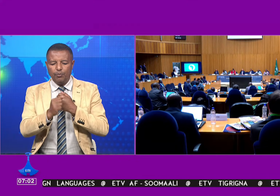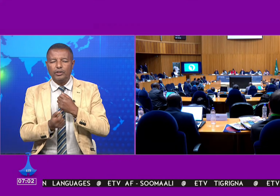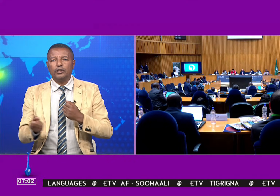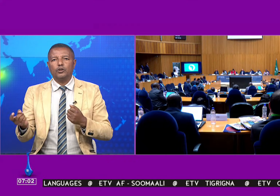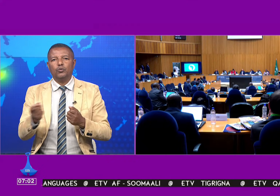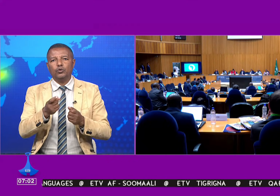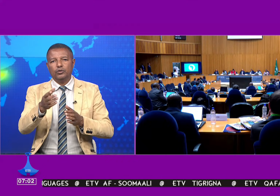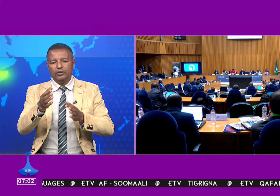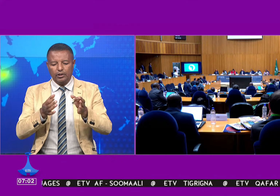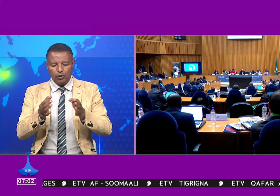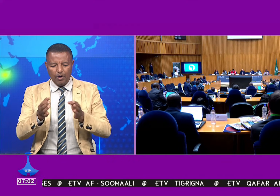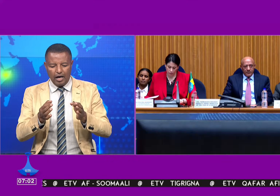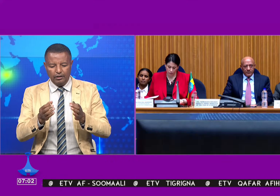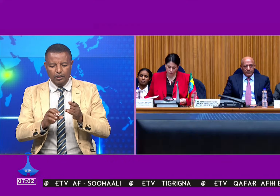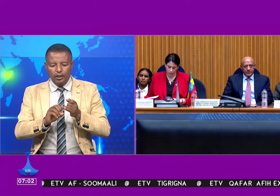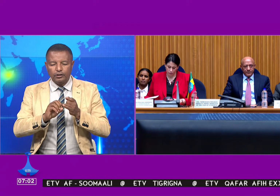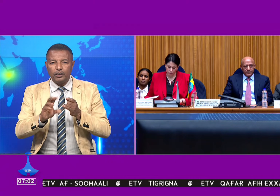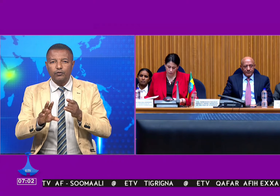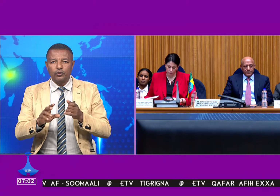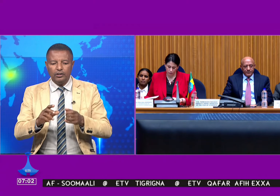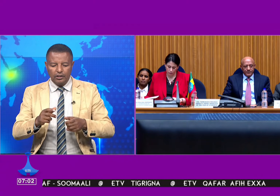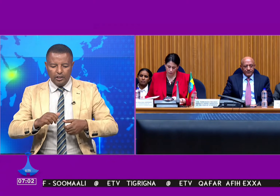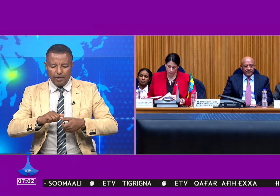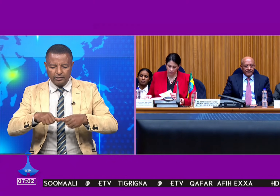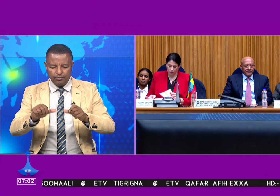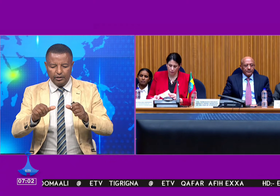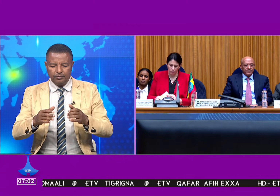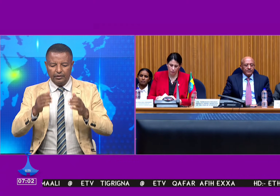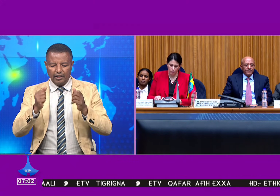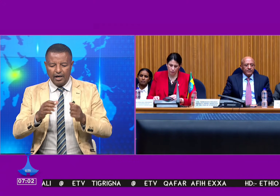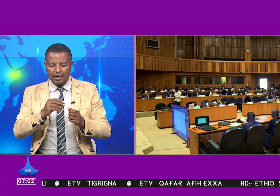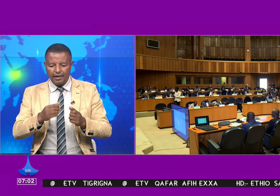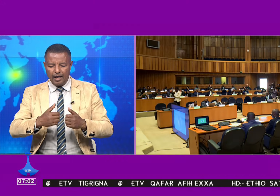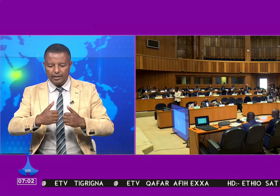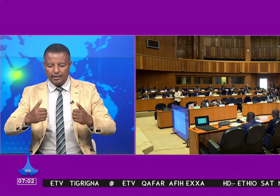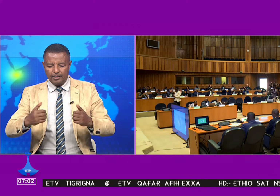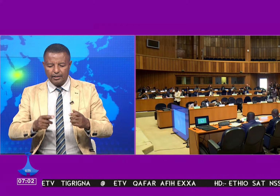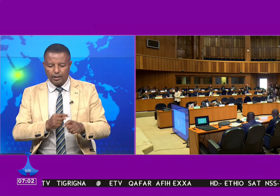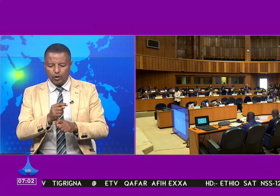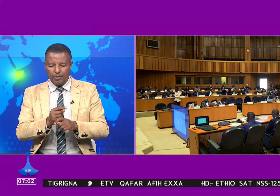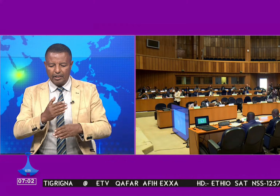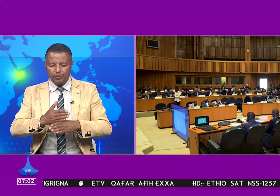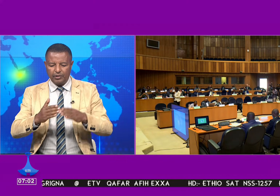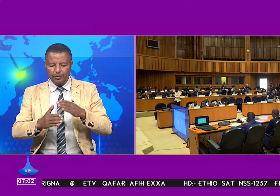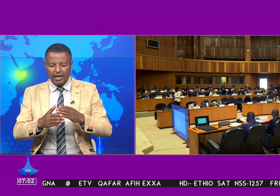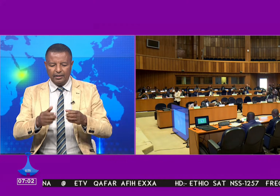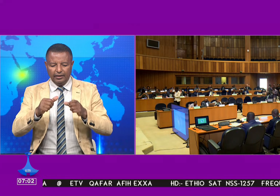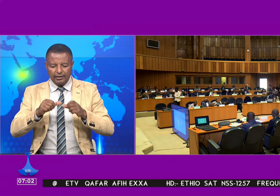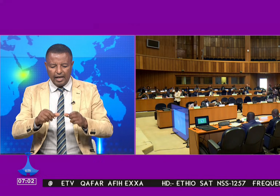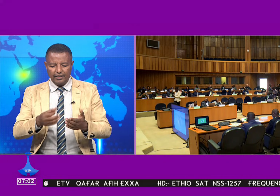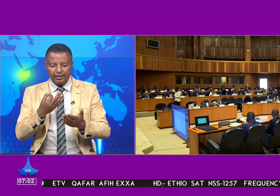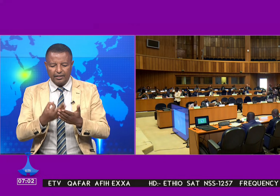መረጋገጥ መሰረት መሆኑን ጠቁመዋል። ዘርፉን ለማዘመንም ጠንካራና ገለልተኛ ተቋማት